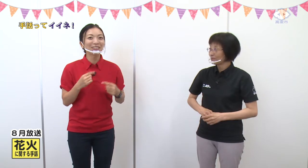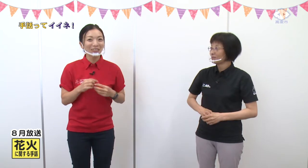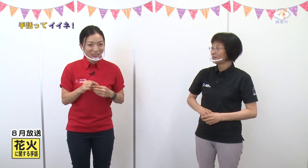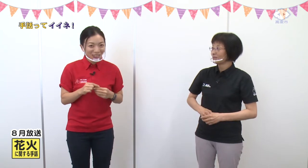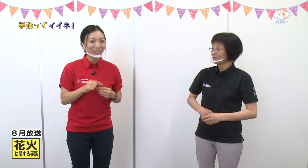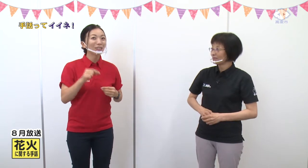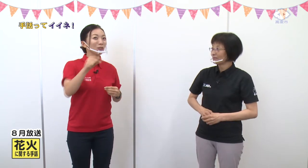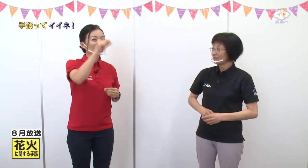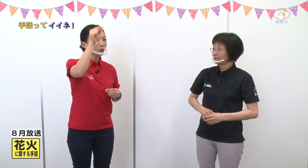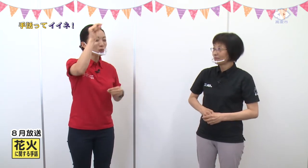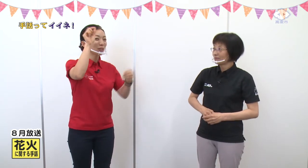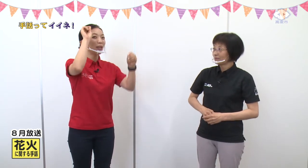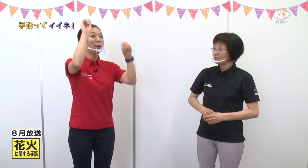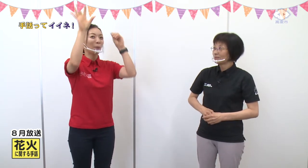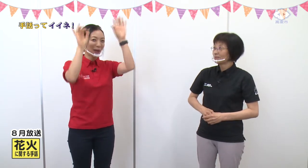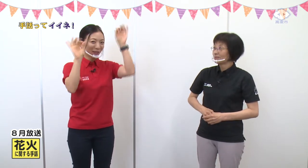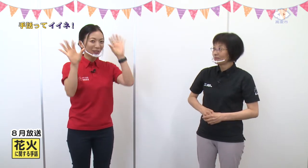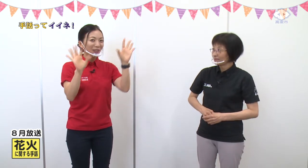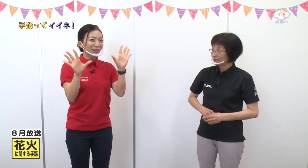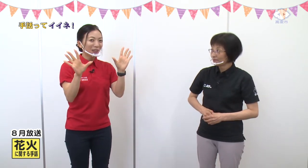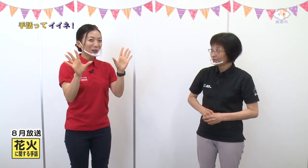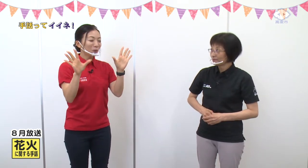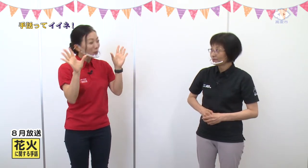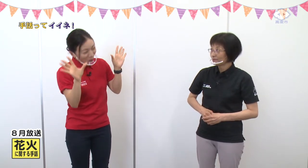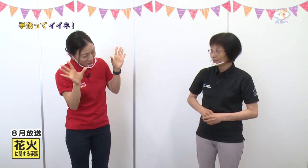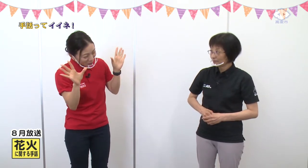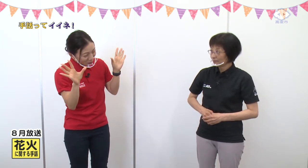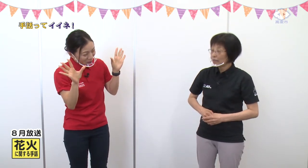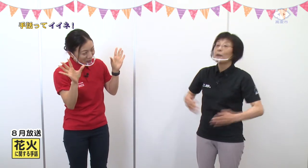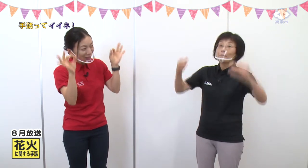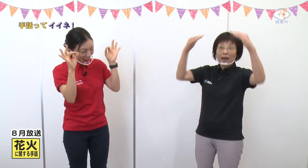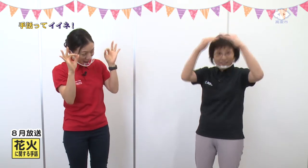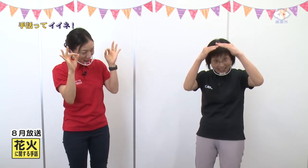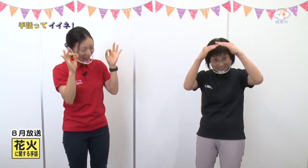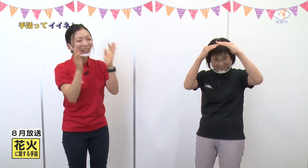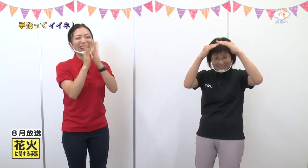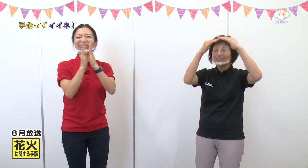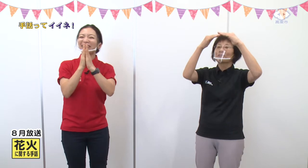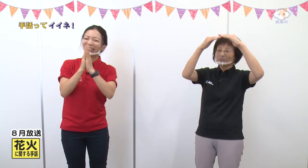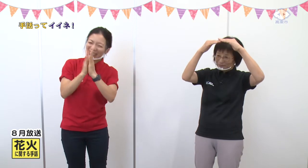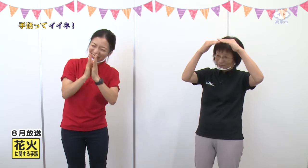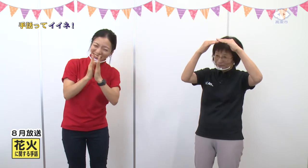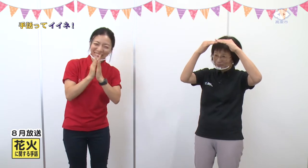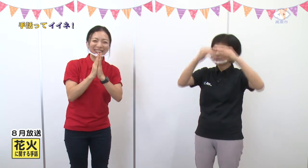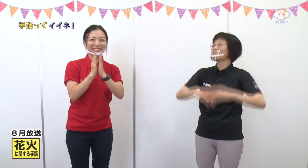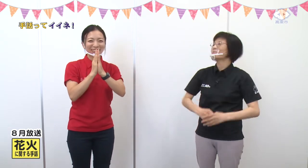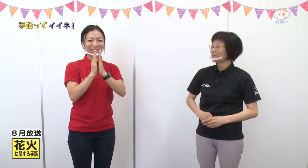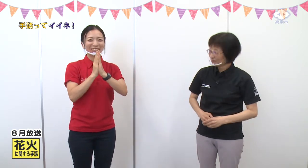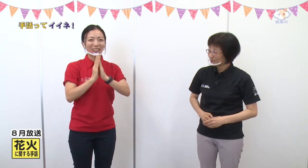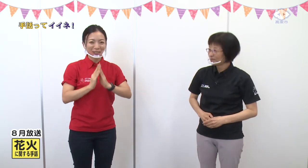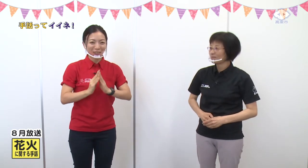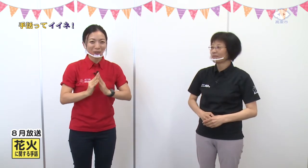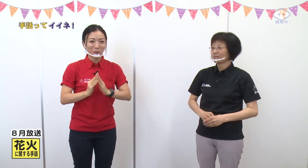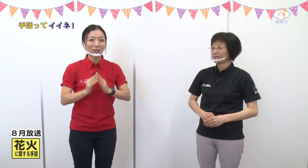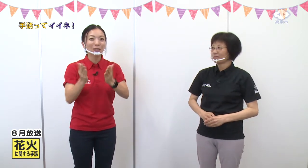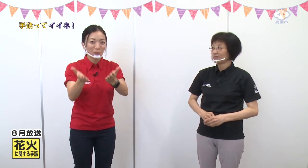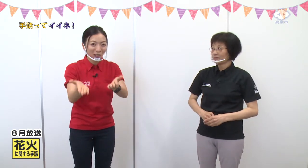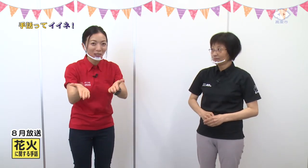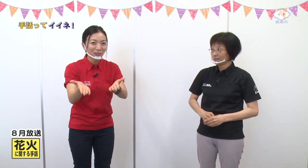のやったヒューッと来てパン、これも正解 です。 あ、よかったです。はい、皆さんもね、ぜ